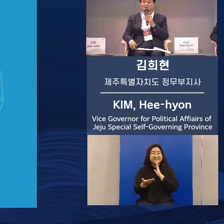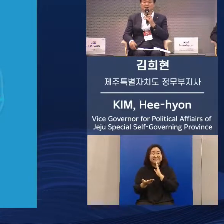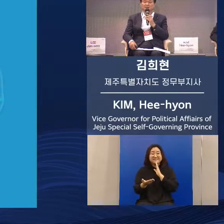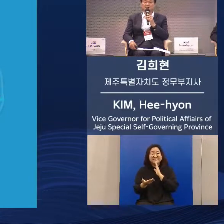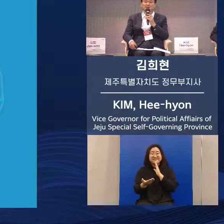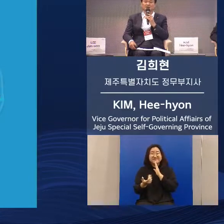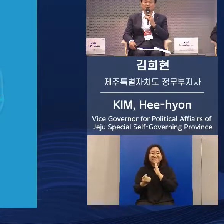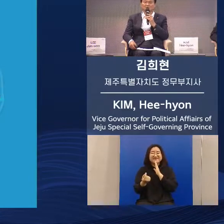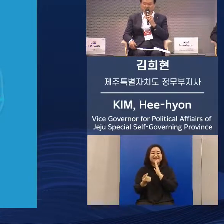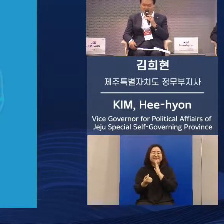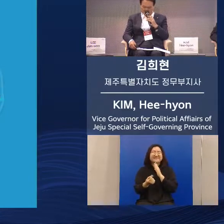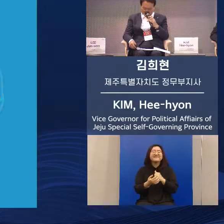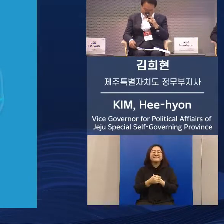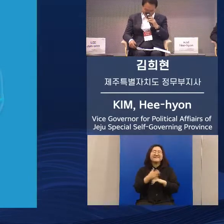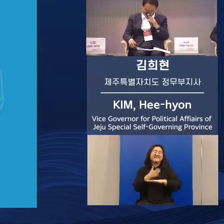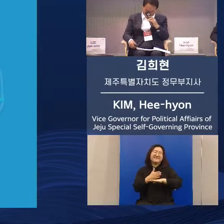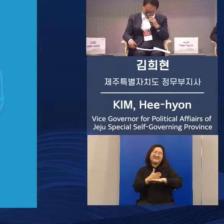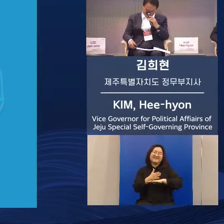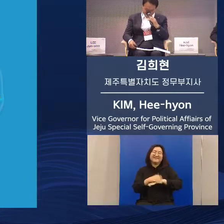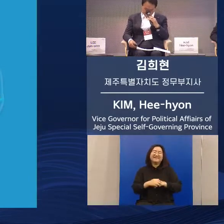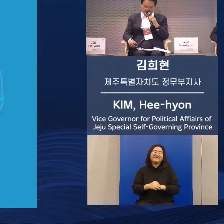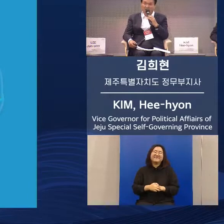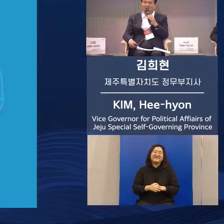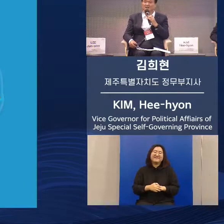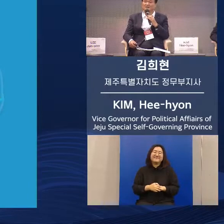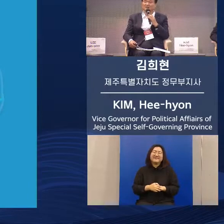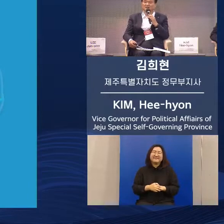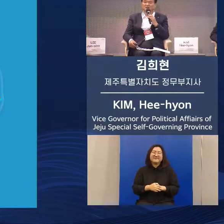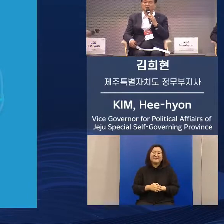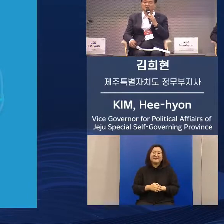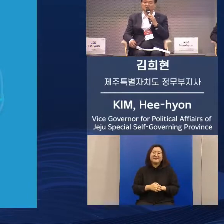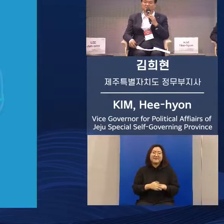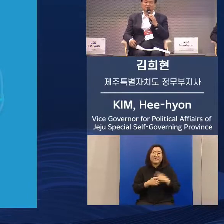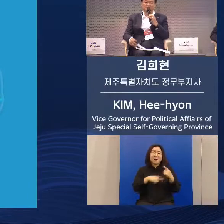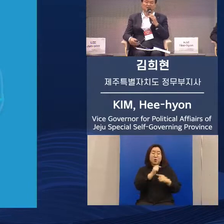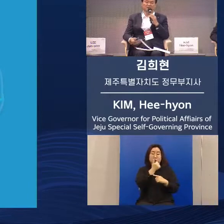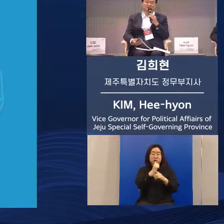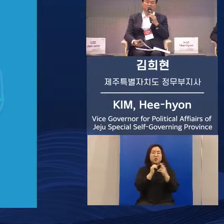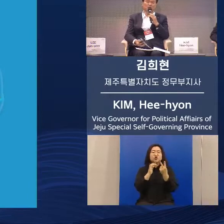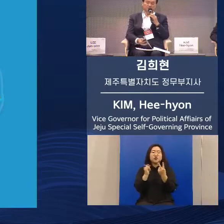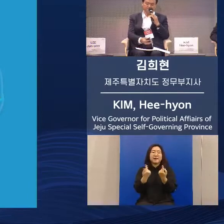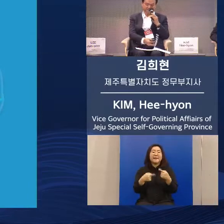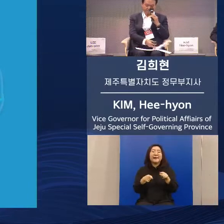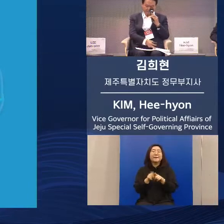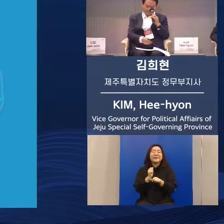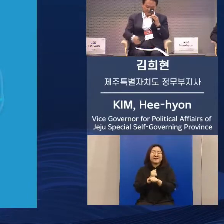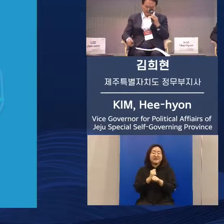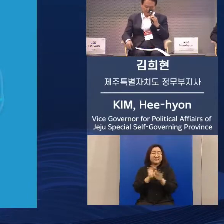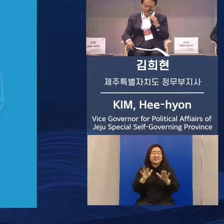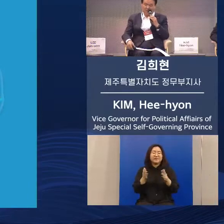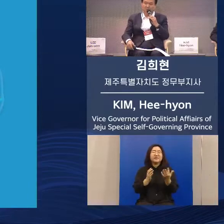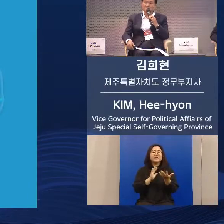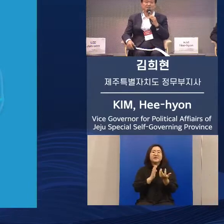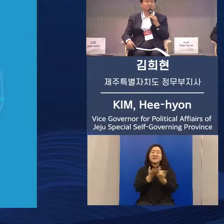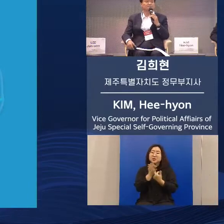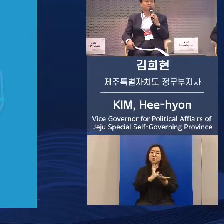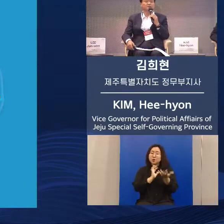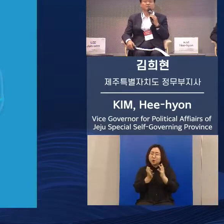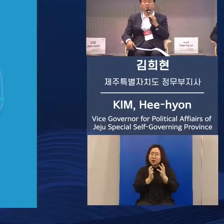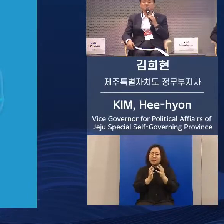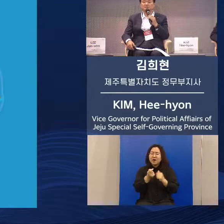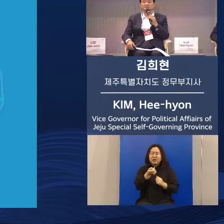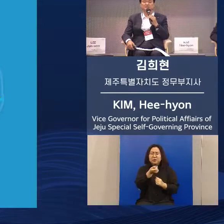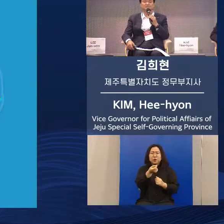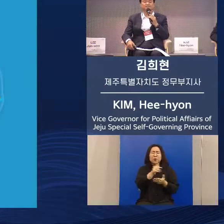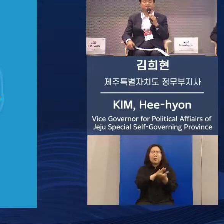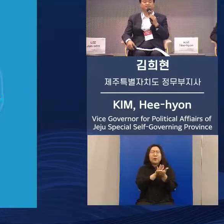생각하시죠? 네, 고맙습니다. 이렇게 수호통역사 두 분이 함께하는 포럼, 그리고 이런 작은